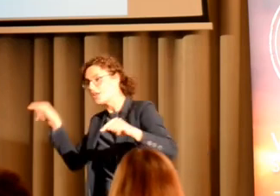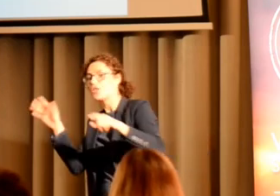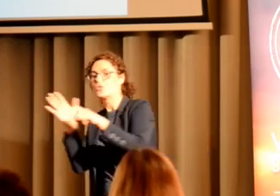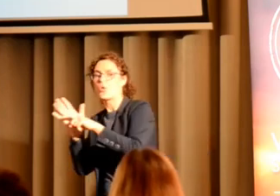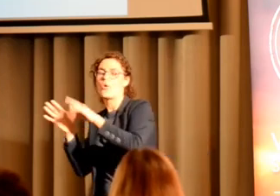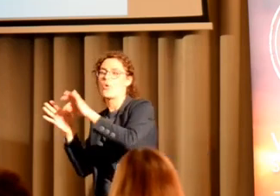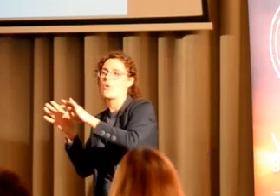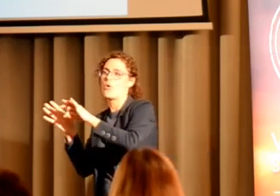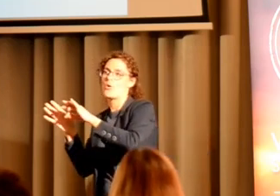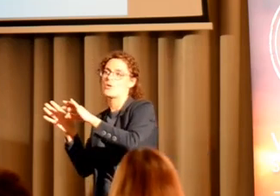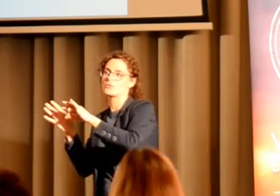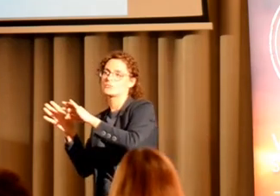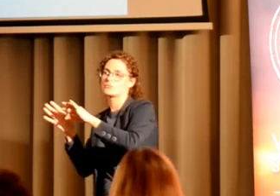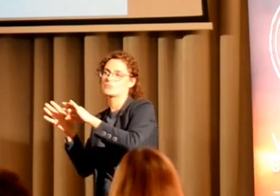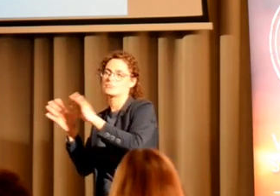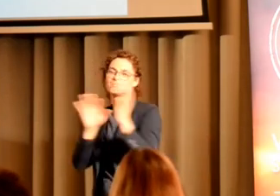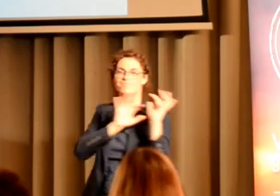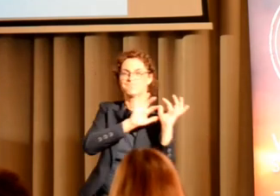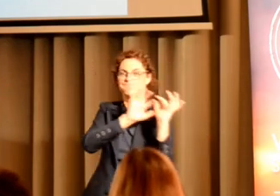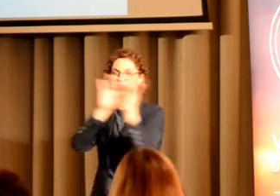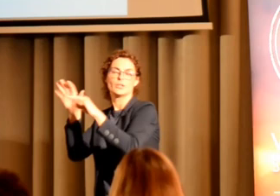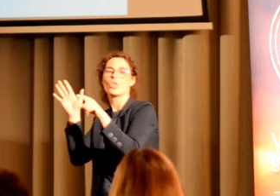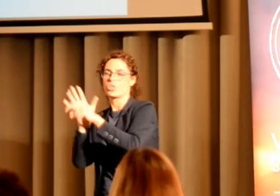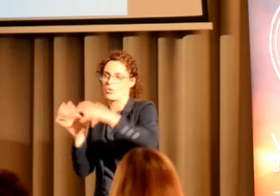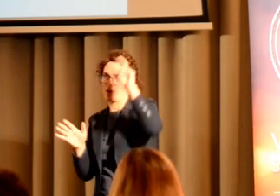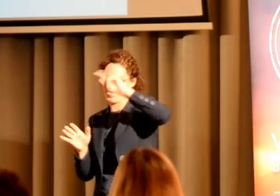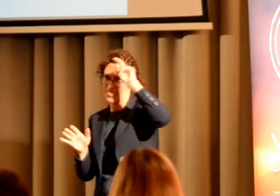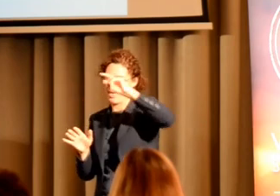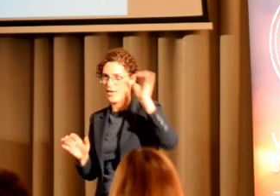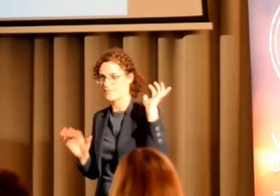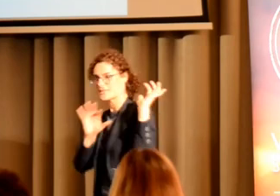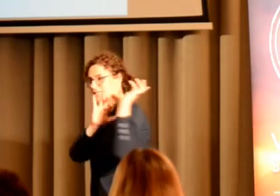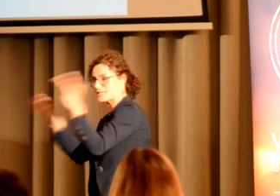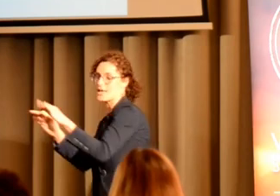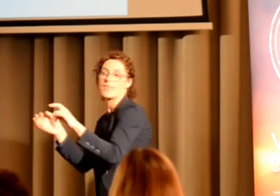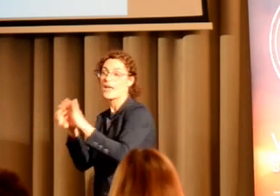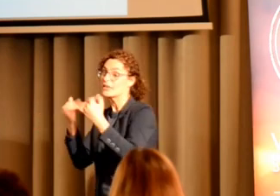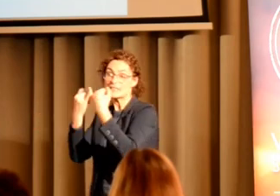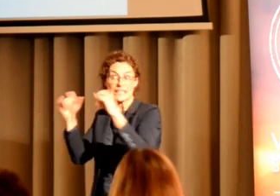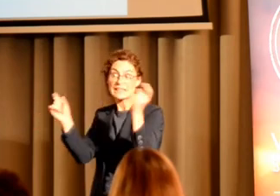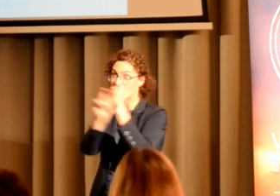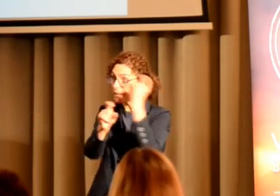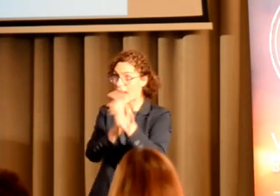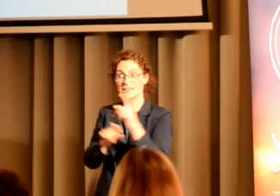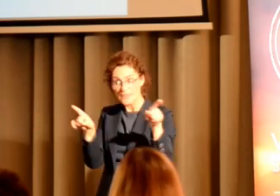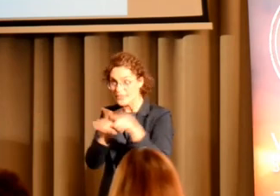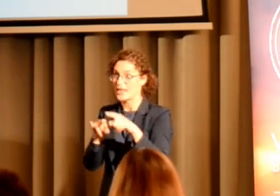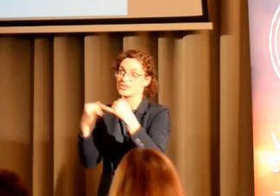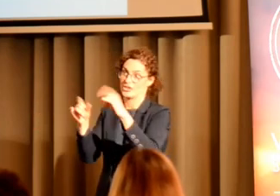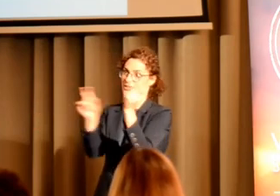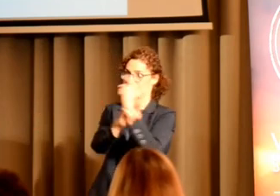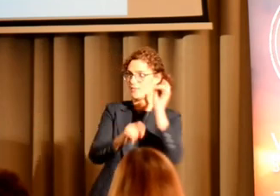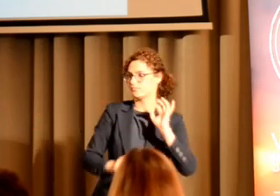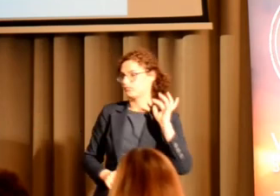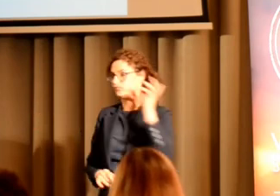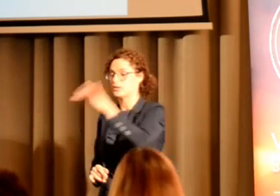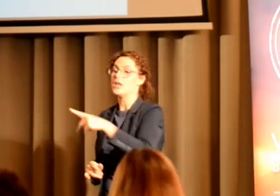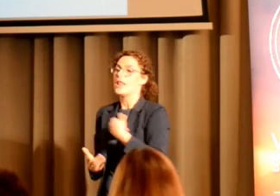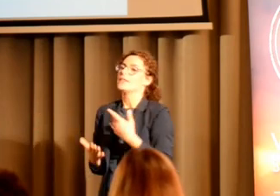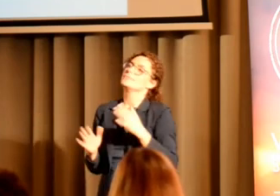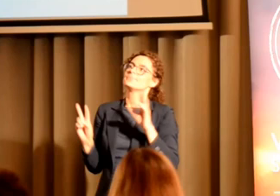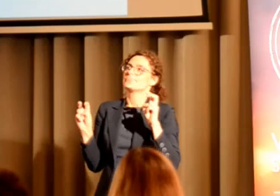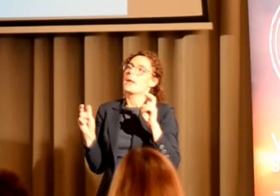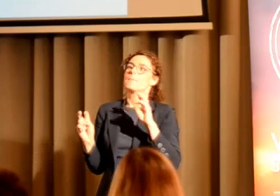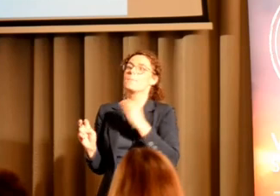północno-wschodniej i z zachodniej zrekolonizowały Niemcy. I dostają się także do innych krajów Europy Zachodniej. I tak naprawdę Polska stała się